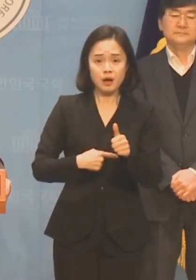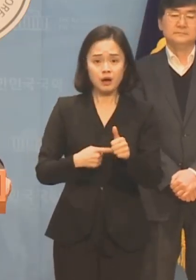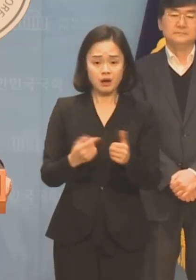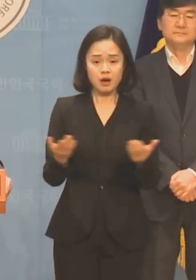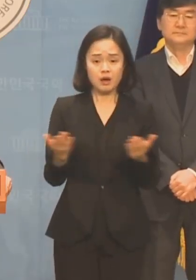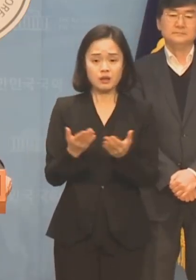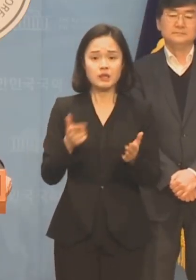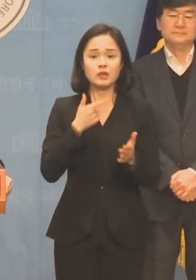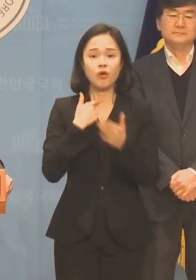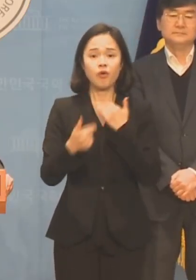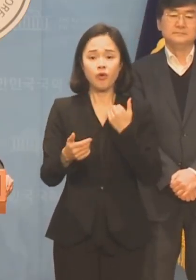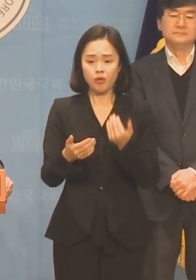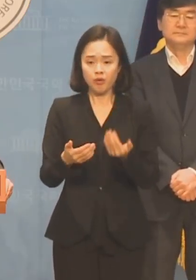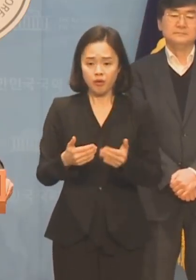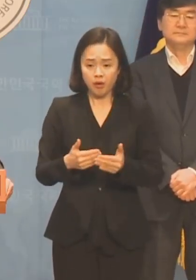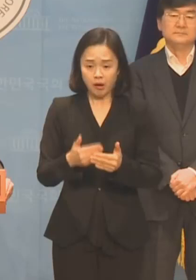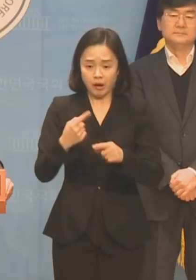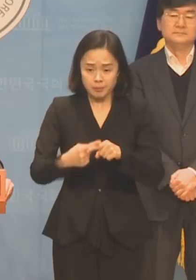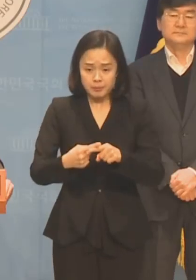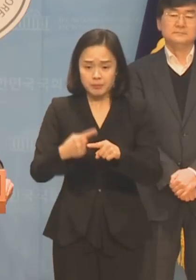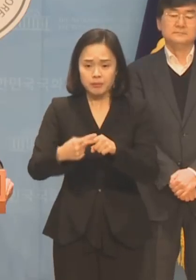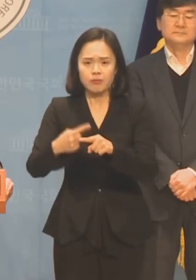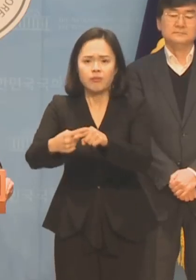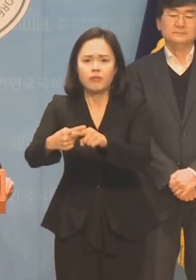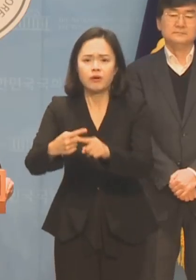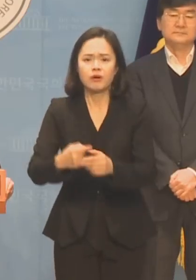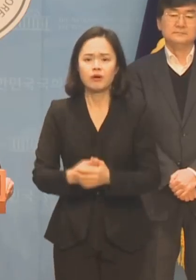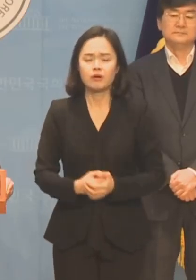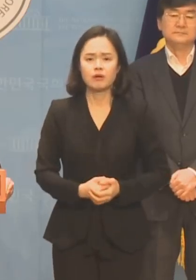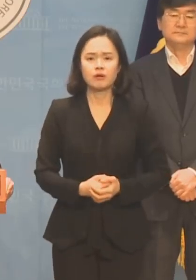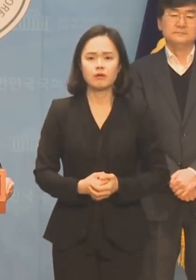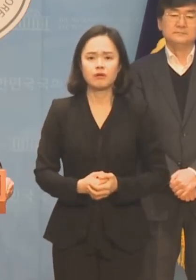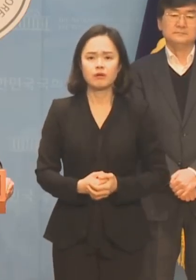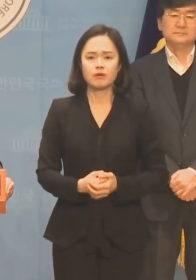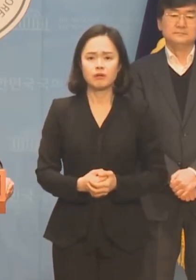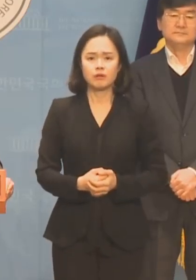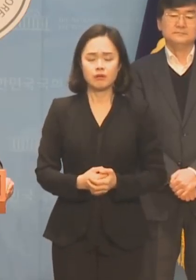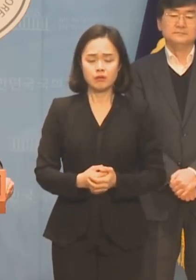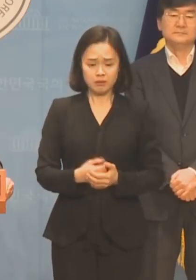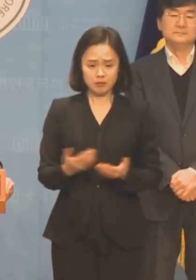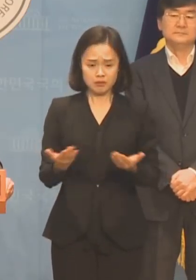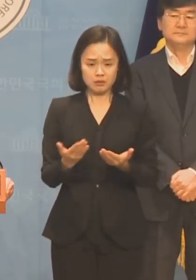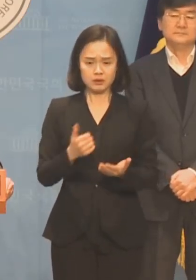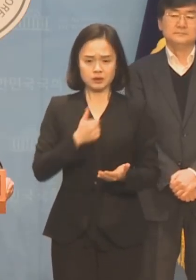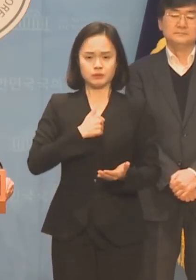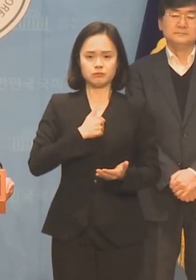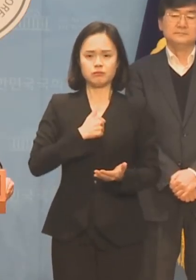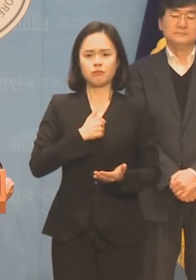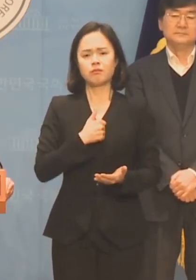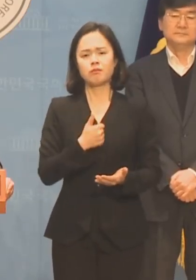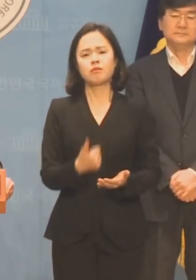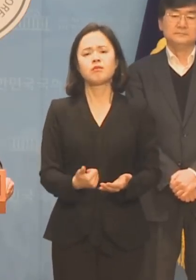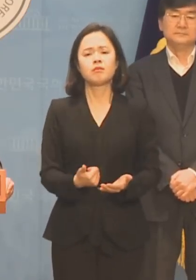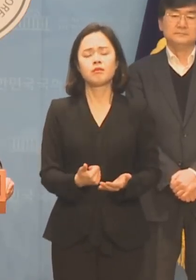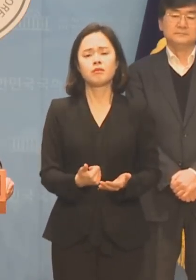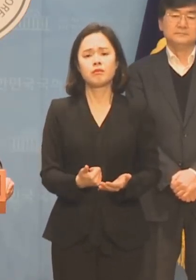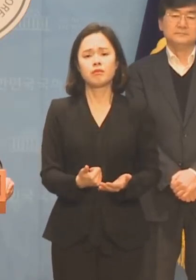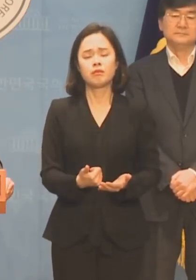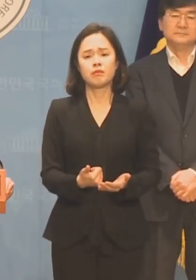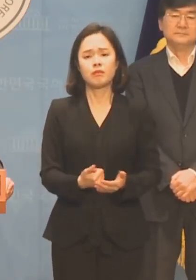어떤 자아 성취라든지 직업에 대한 자부심이라든지 그리고 자아 성취의 기회를 박탈당한